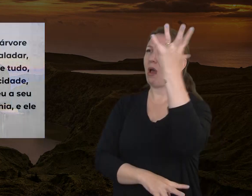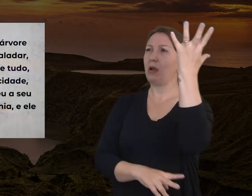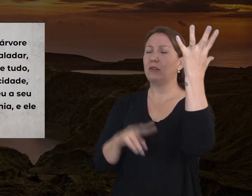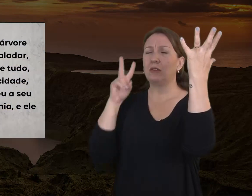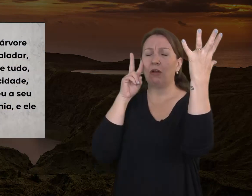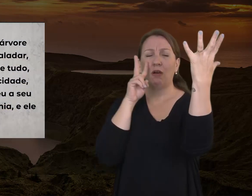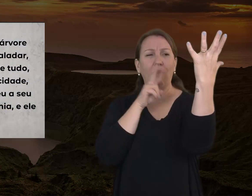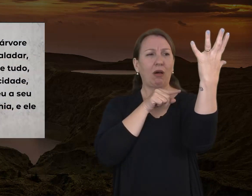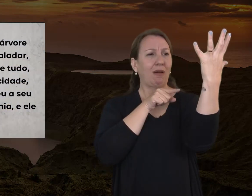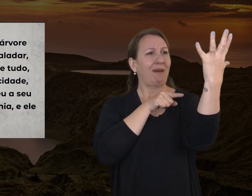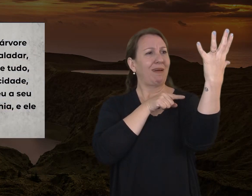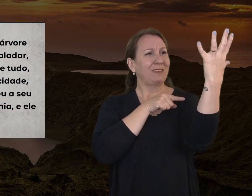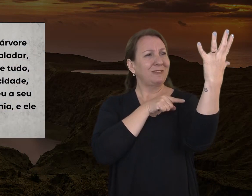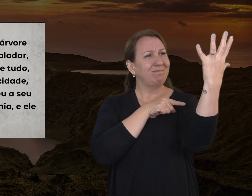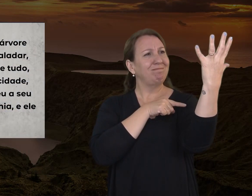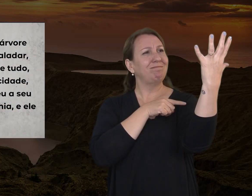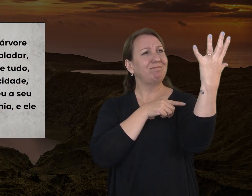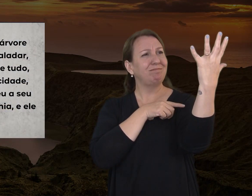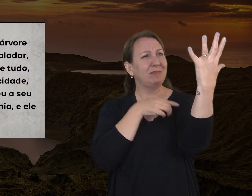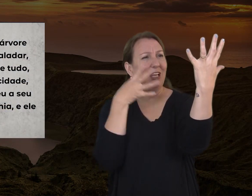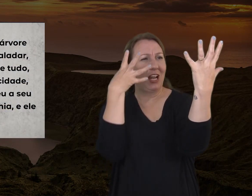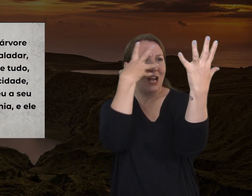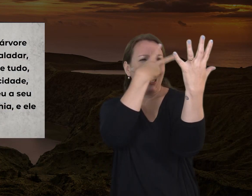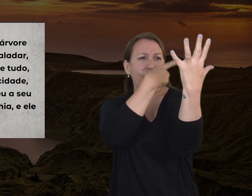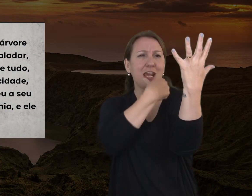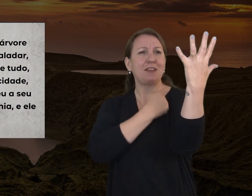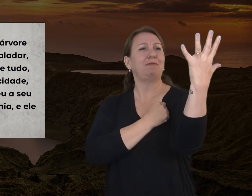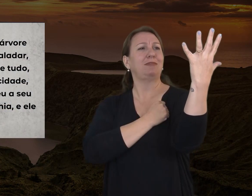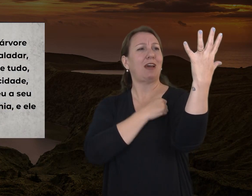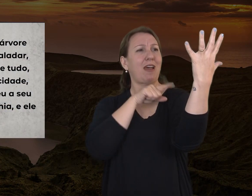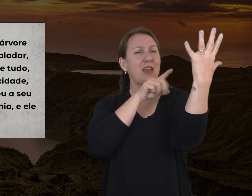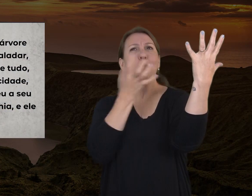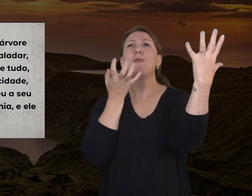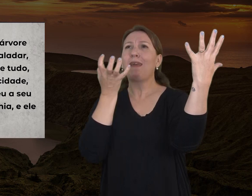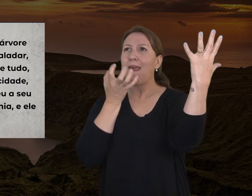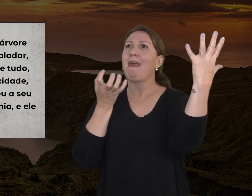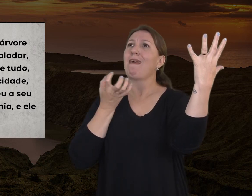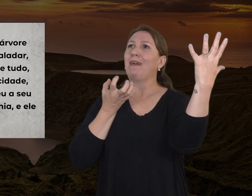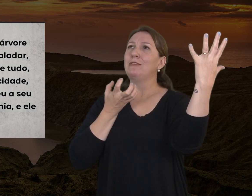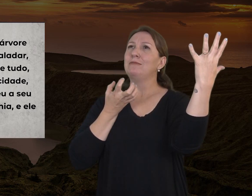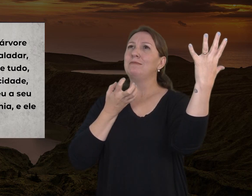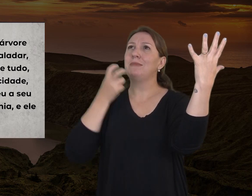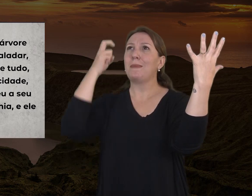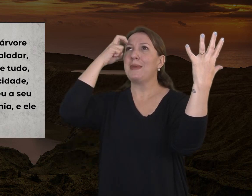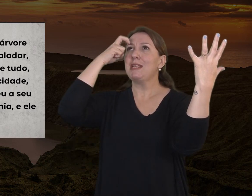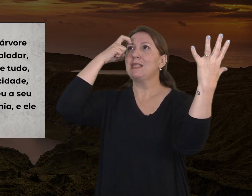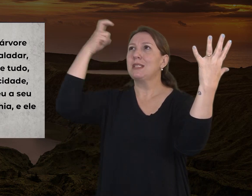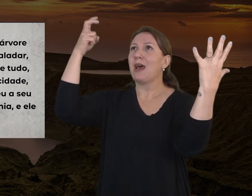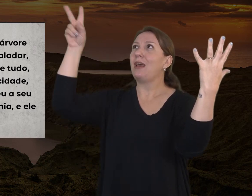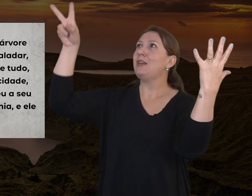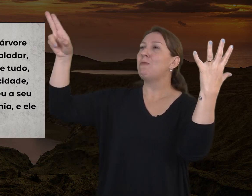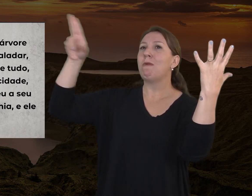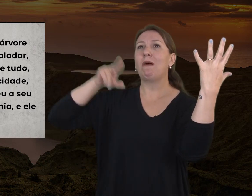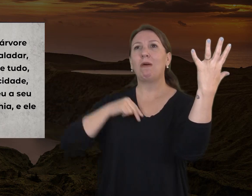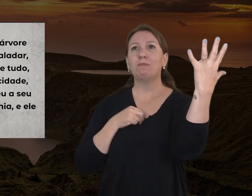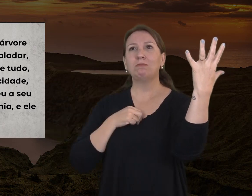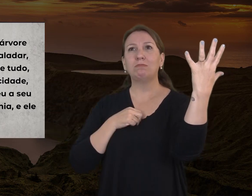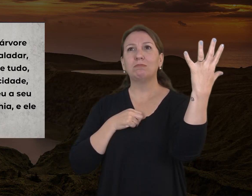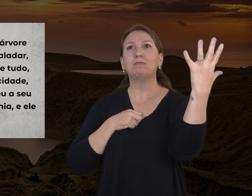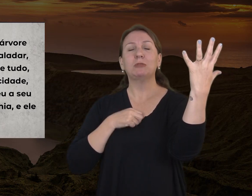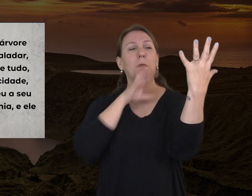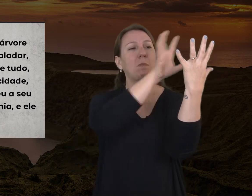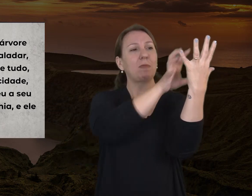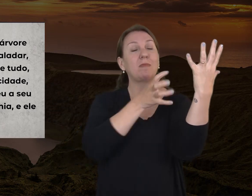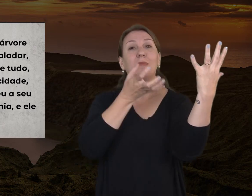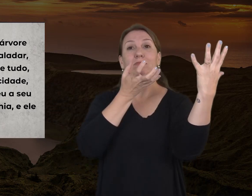para dela se obter sagacidade. Tomou do seu fruto, comeu-o e o deu a